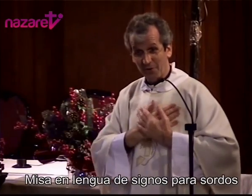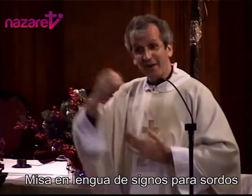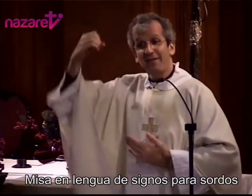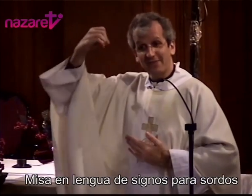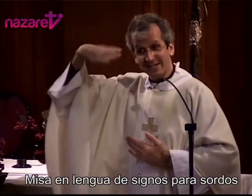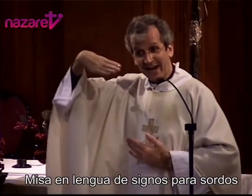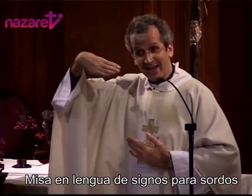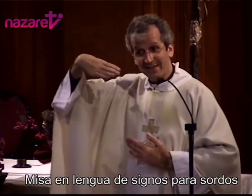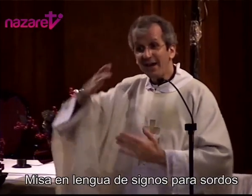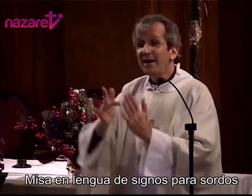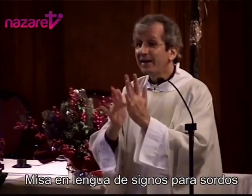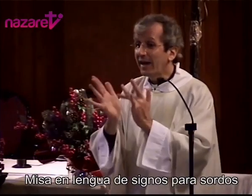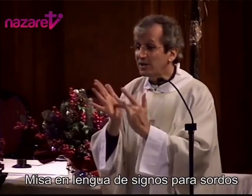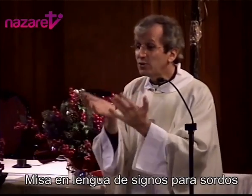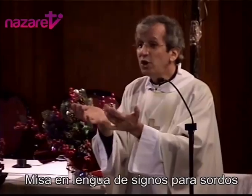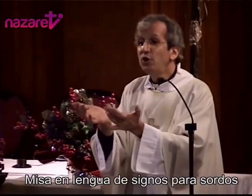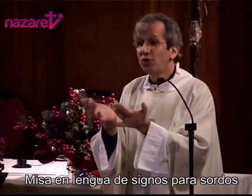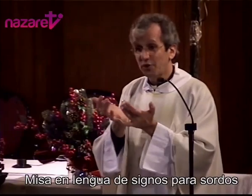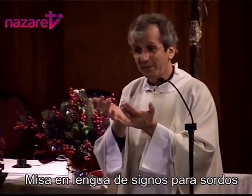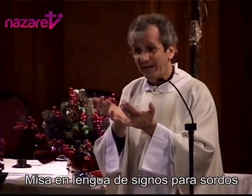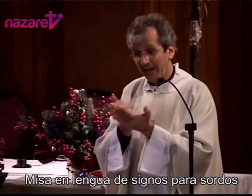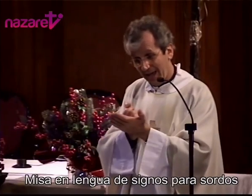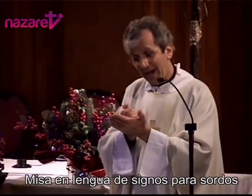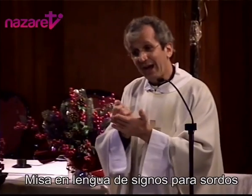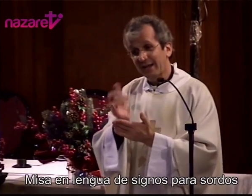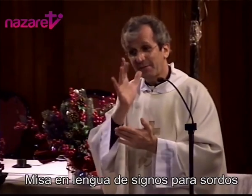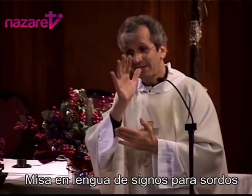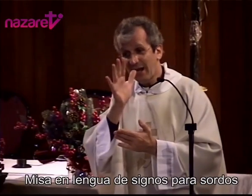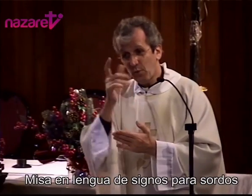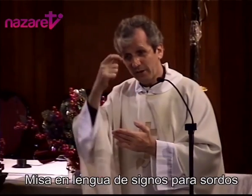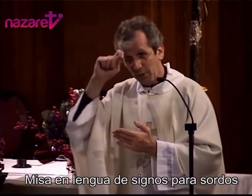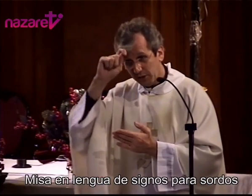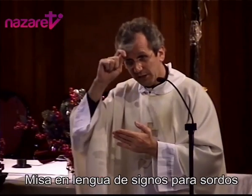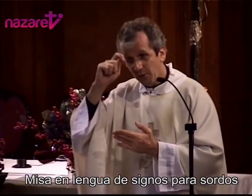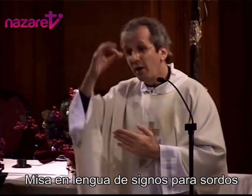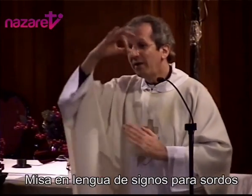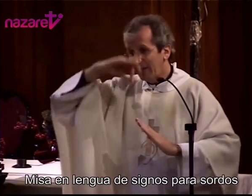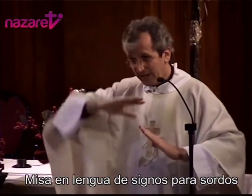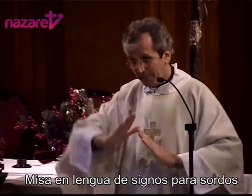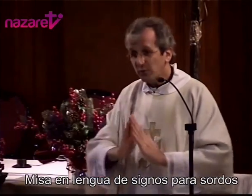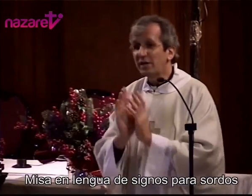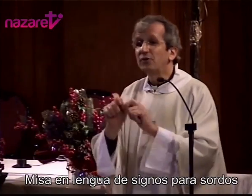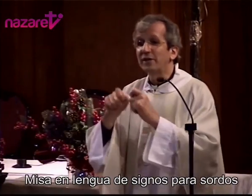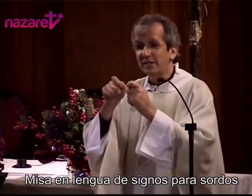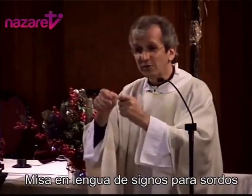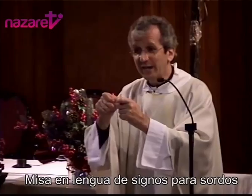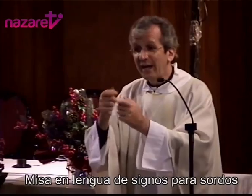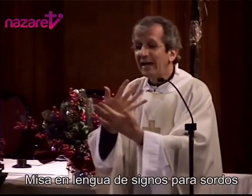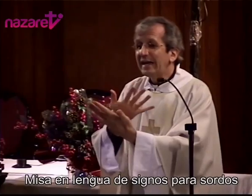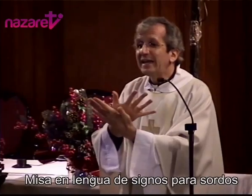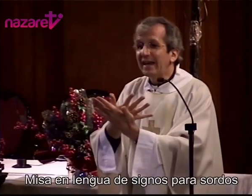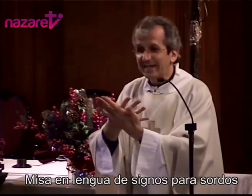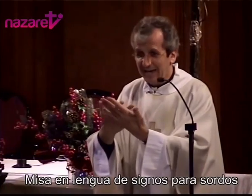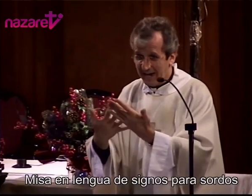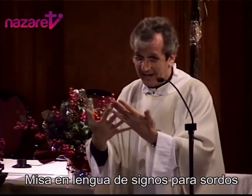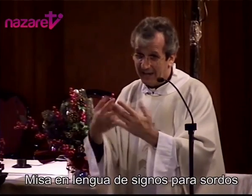ese amor, de esa gracia que Jesús nos obtiene a través del agua del bautismo, del Espíritu Santo que se nos da